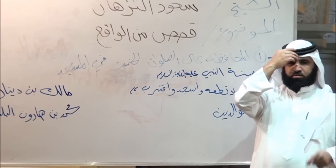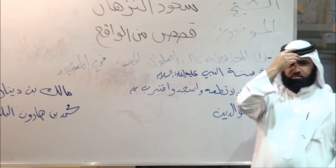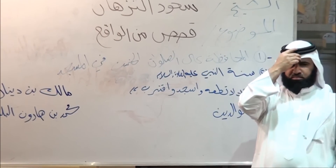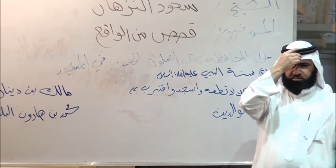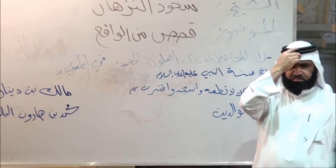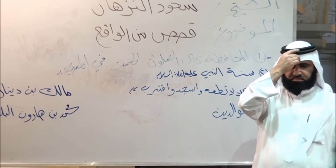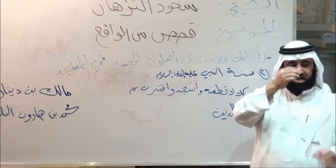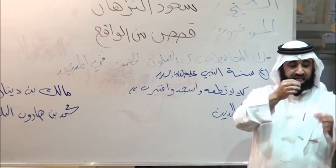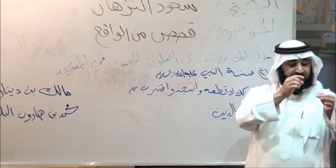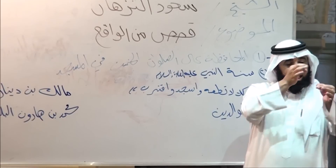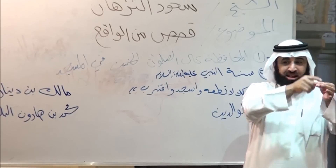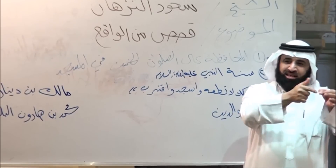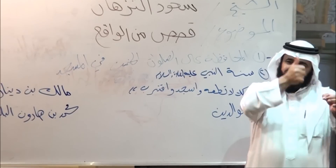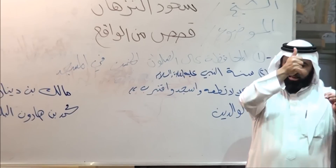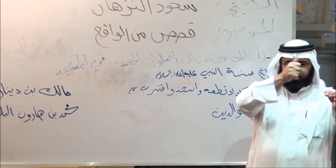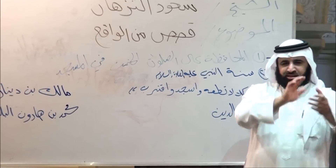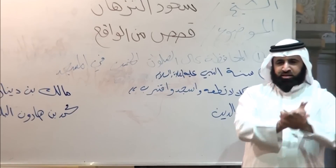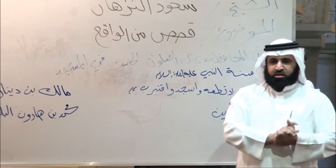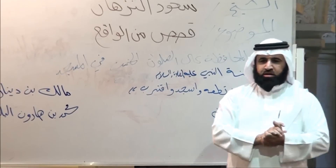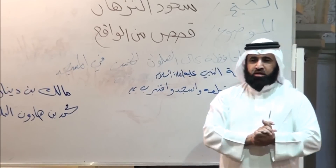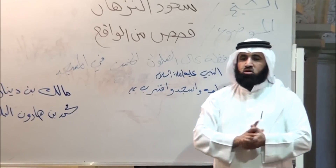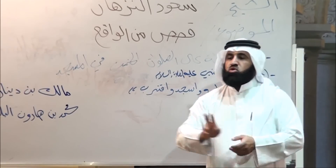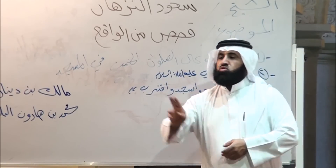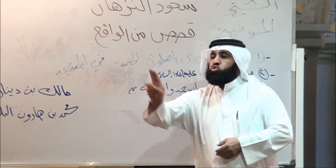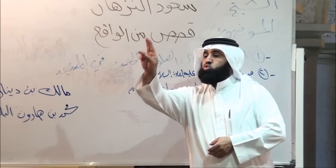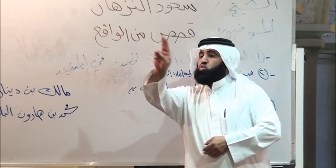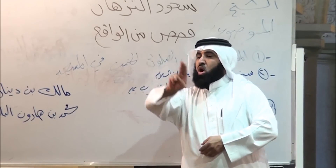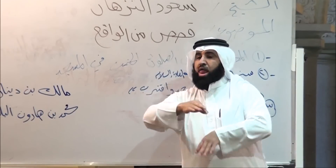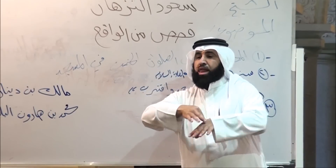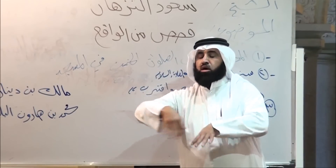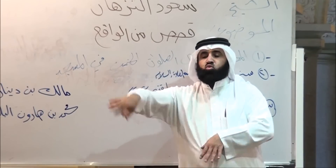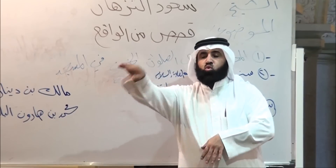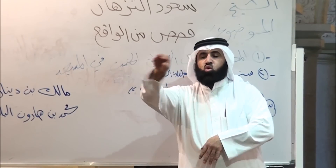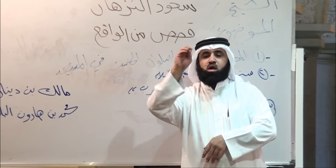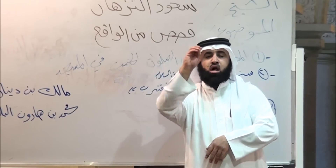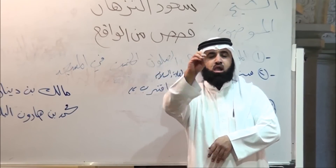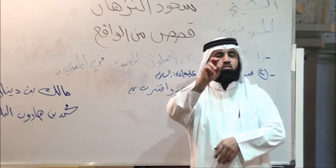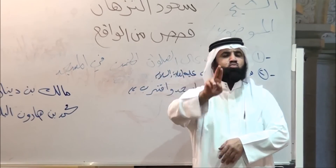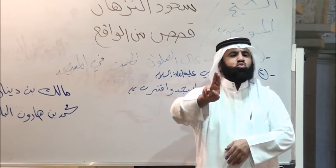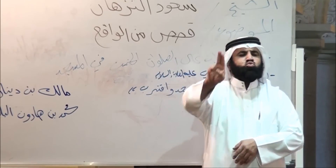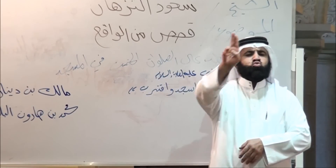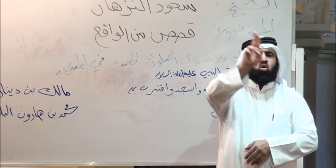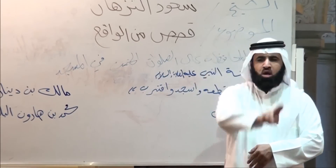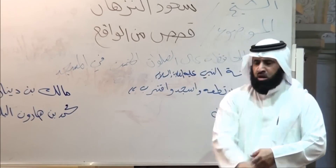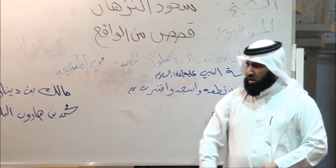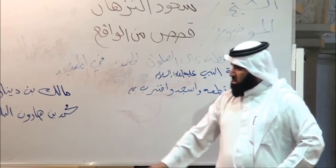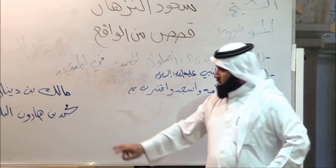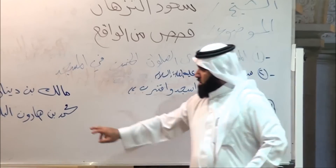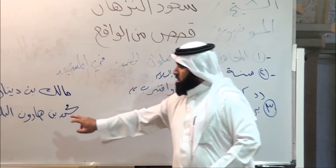سأل عن هذا الرجل، سأل عن أهل البلدة عن محمد بن هارون البلخي.